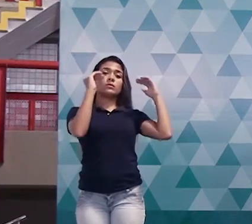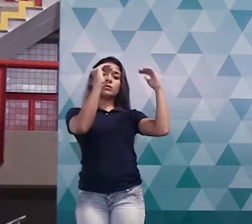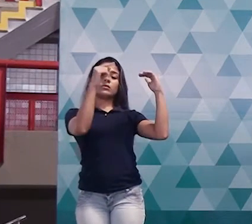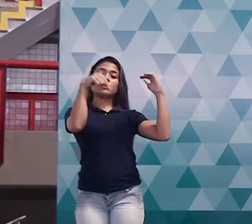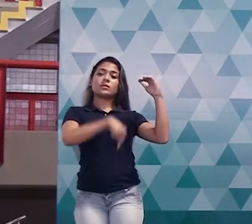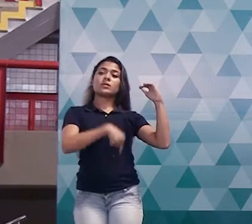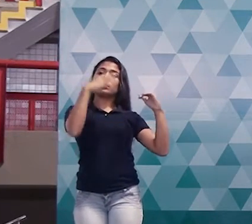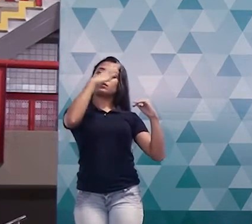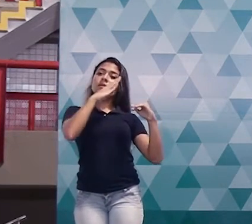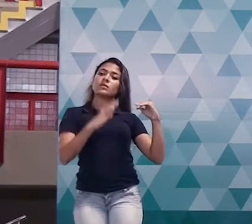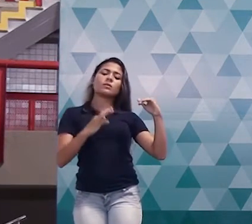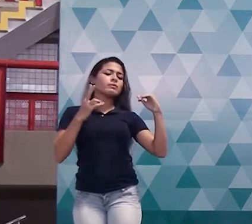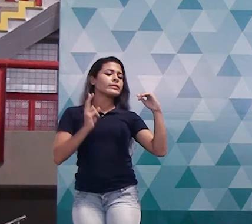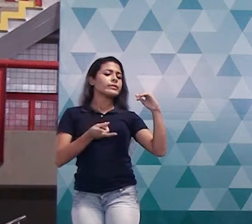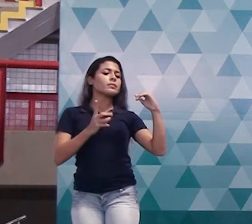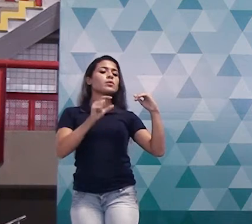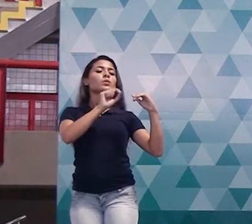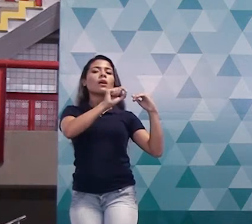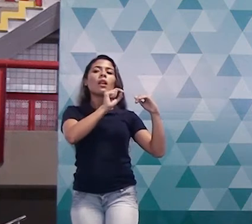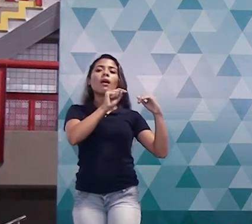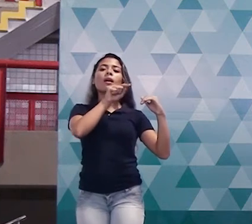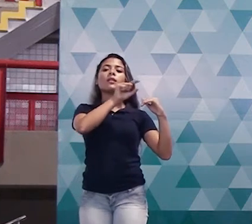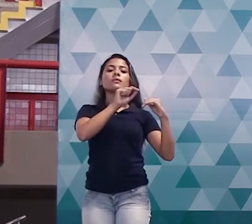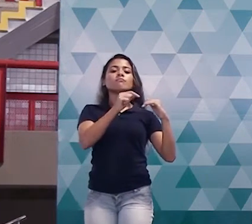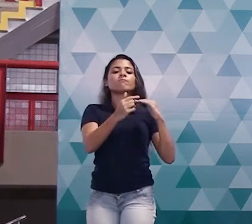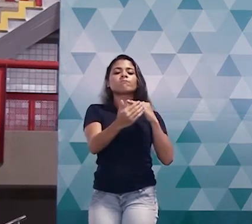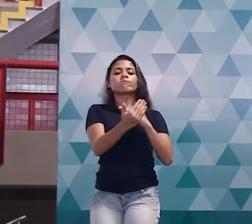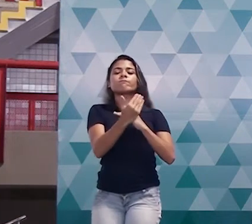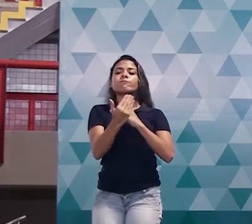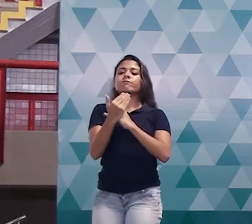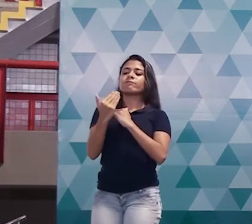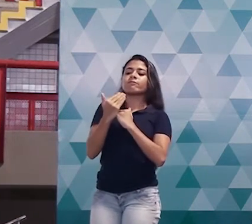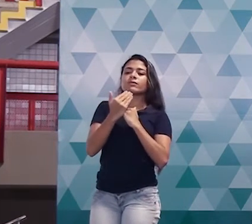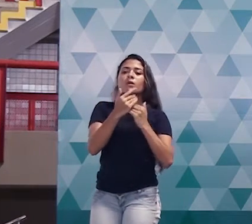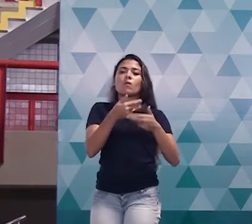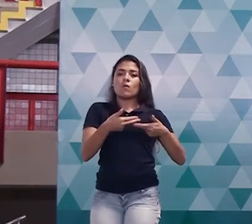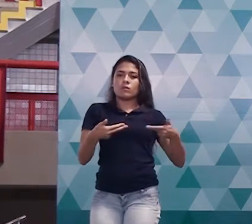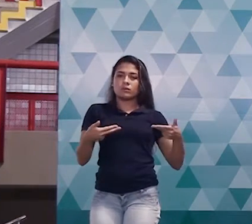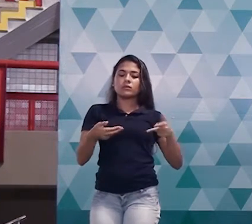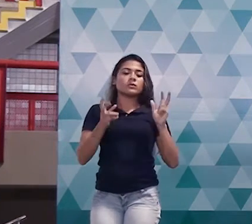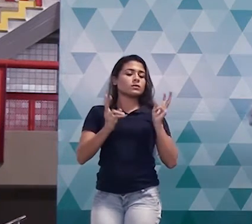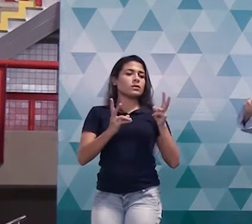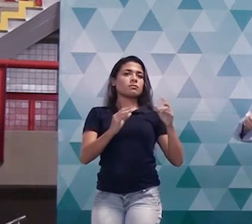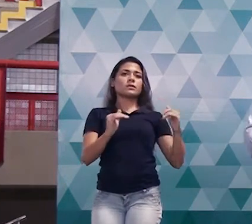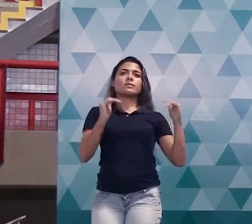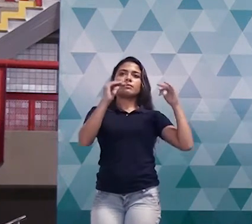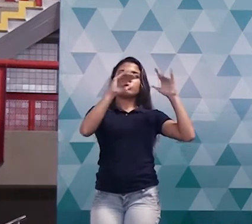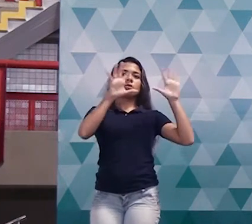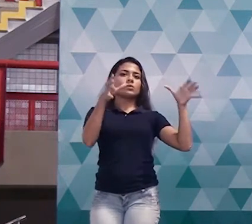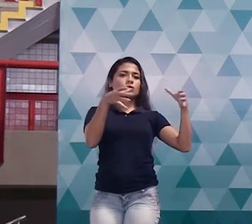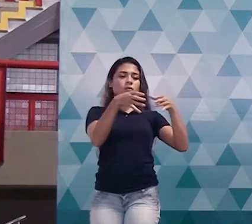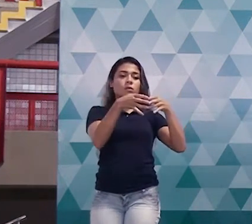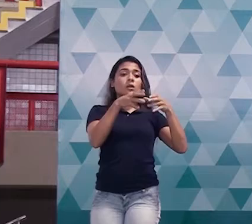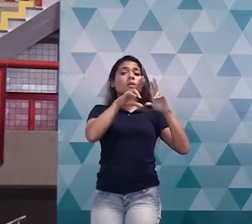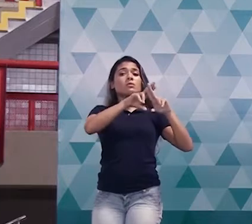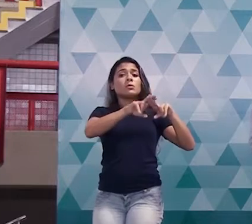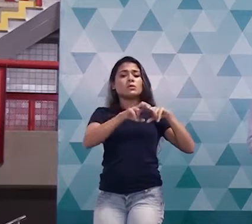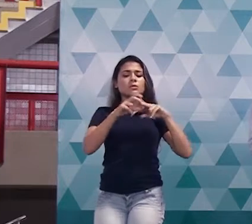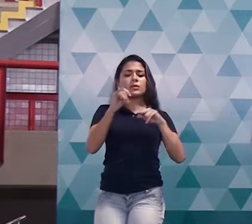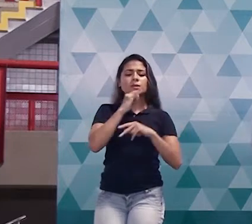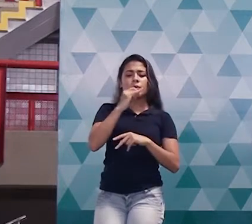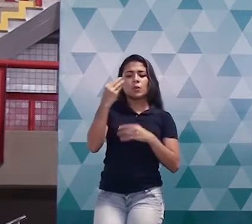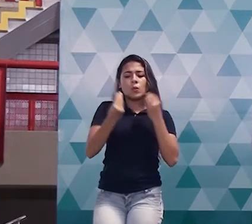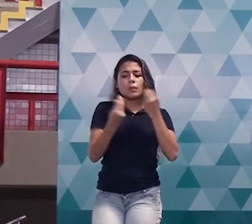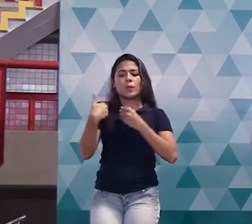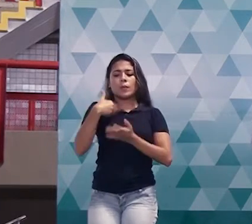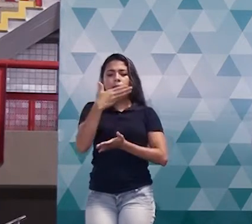sempre governou o país em benefício próprio. Ela se sentia ameaçada com a chegada de Dom João. E agora esse